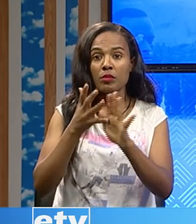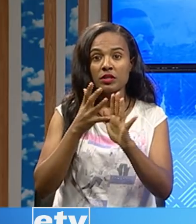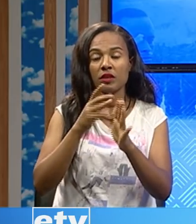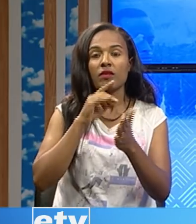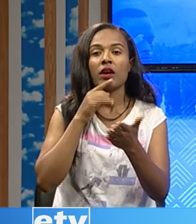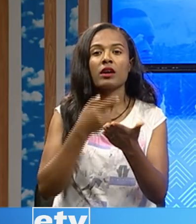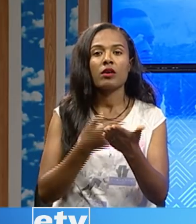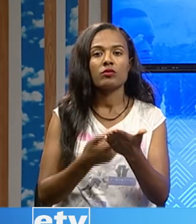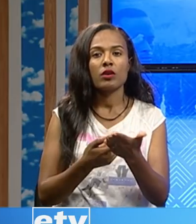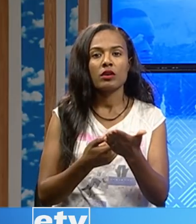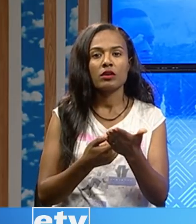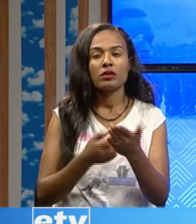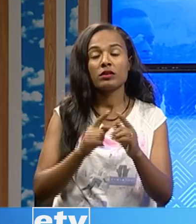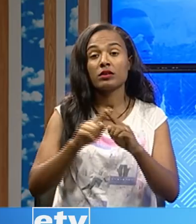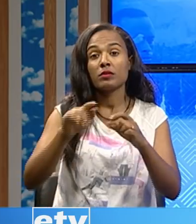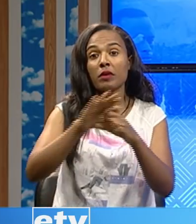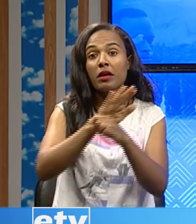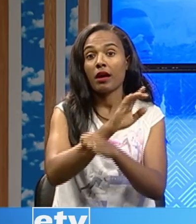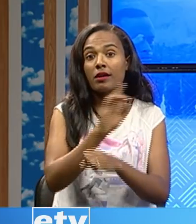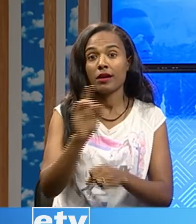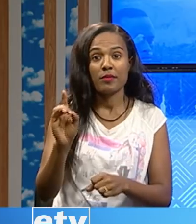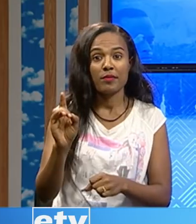አረጋግጧል። ግን በቂ አይደለም።